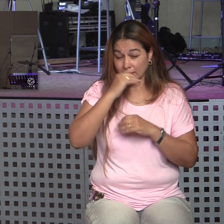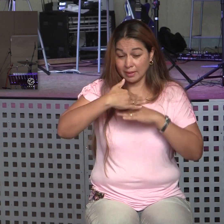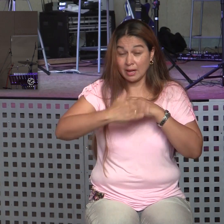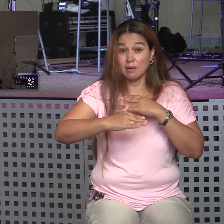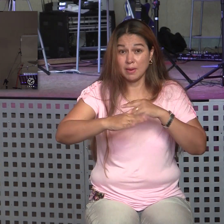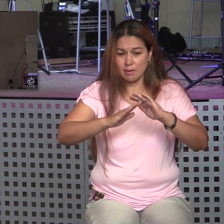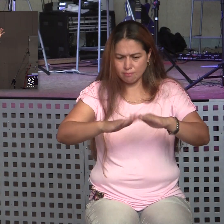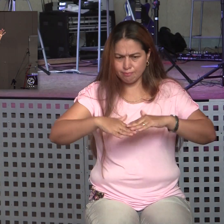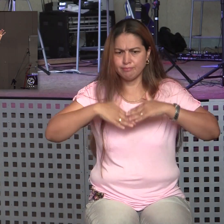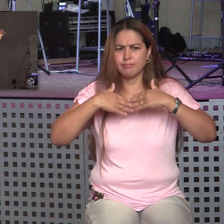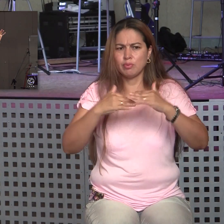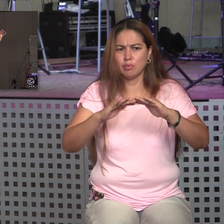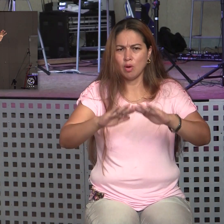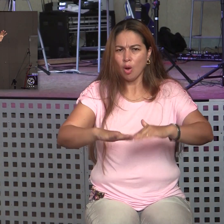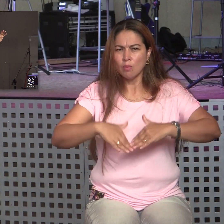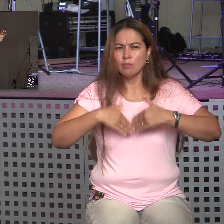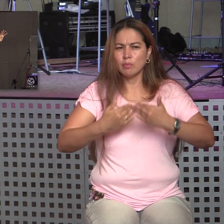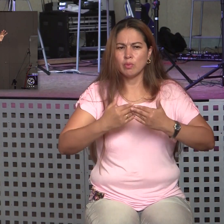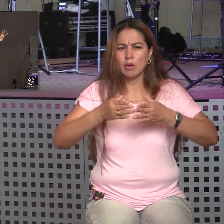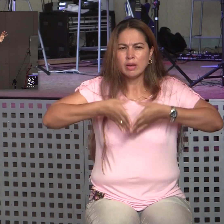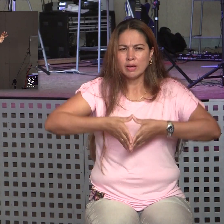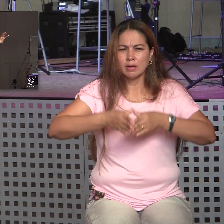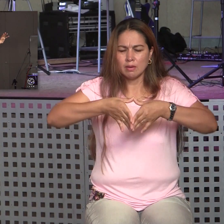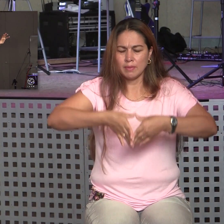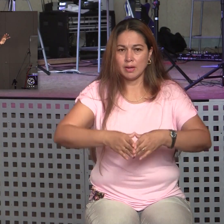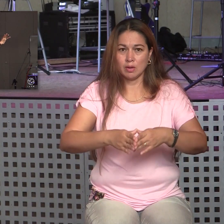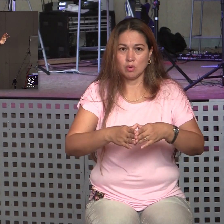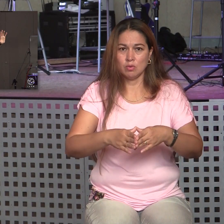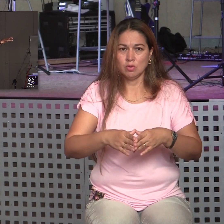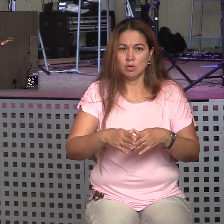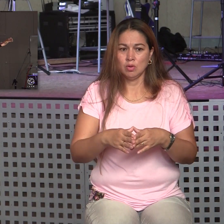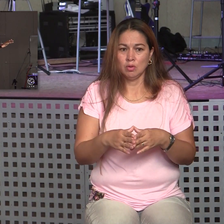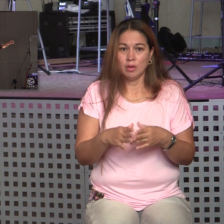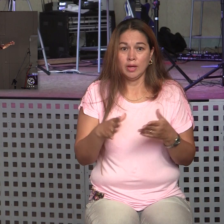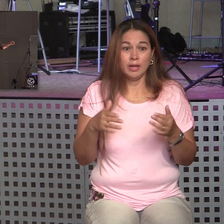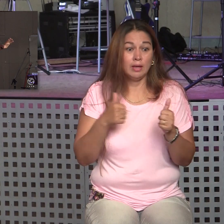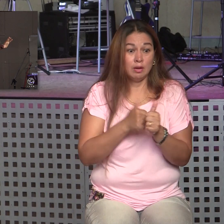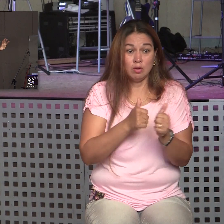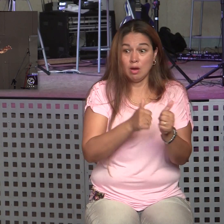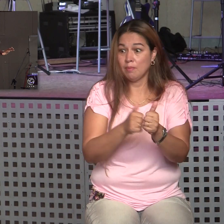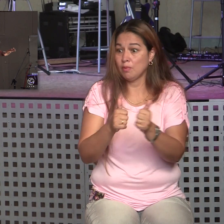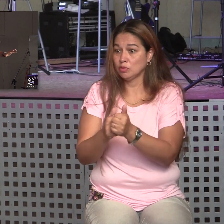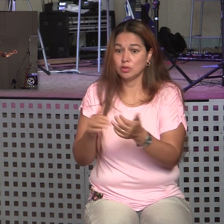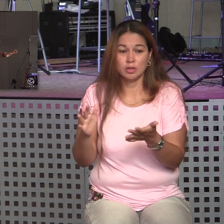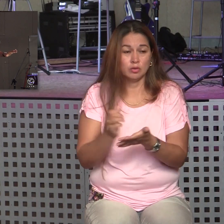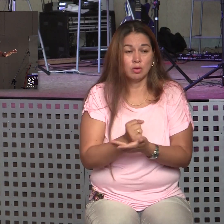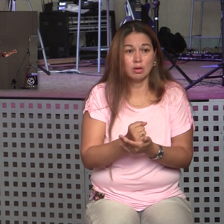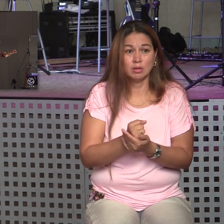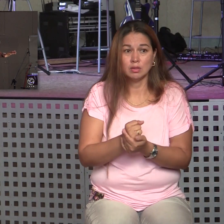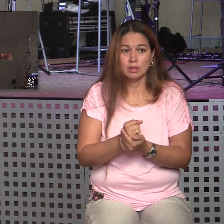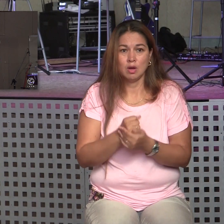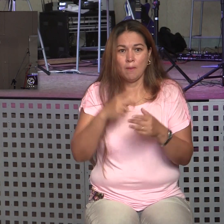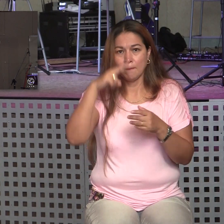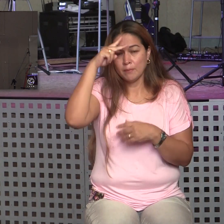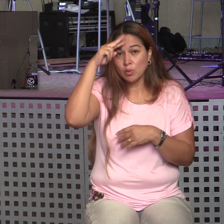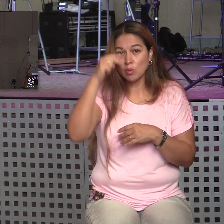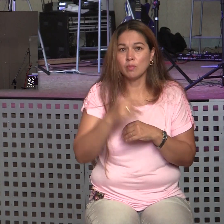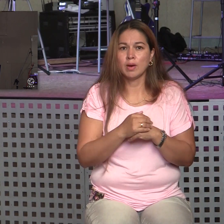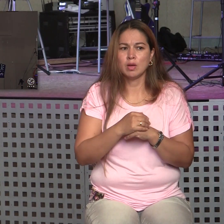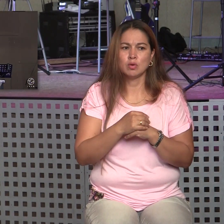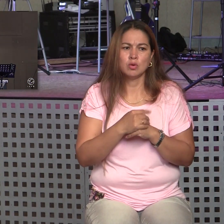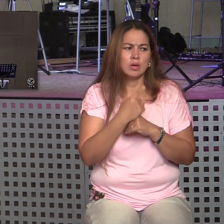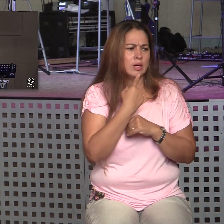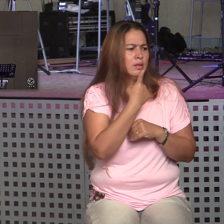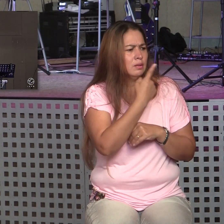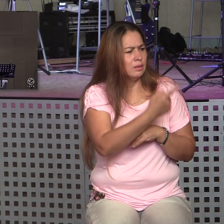Jesucristo reprende, calma, enmudece, calla, enmudece. Y les dice, ¿cómo